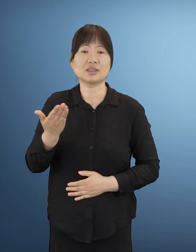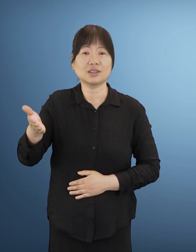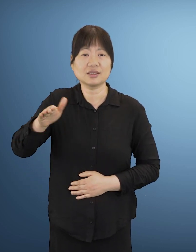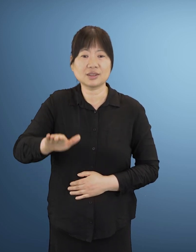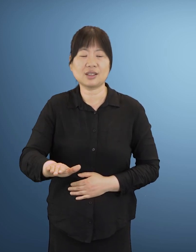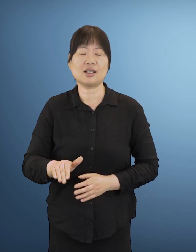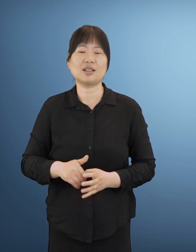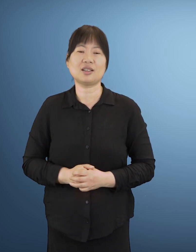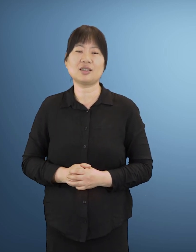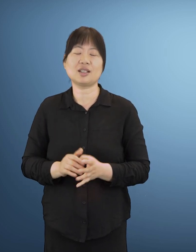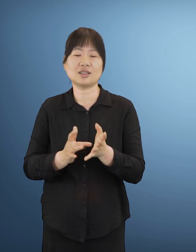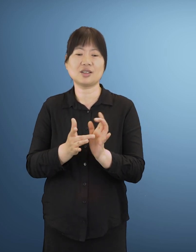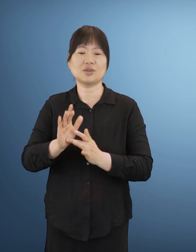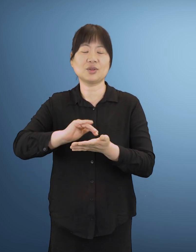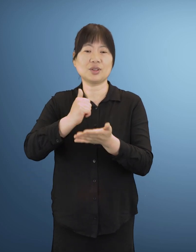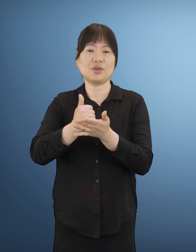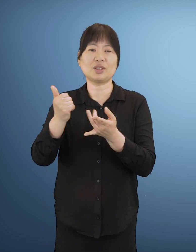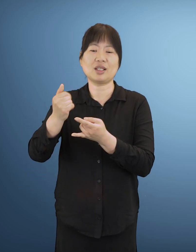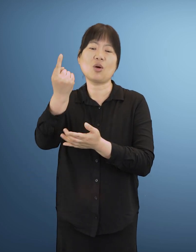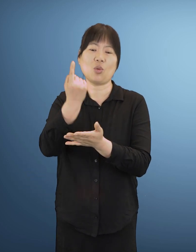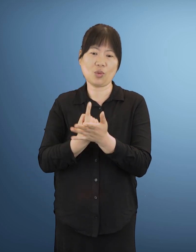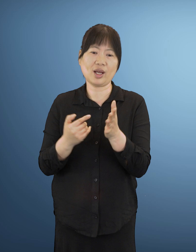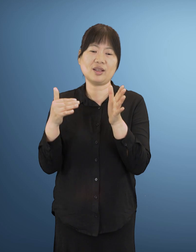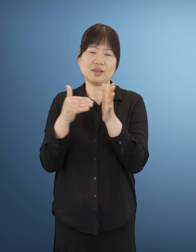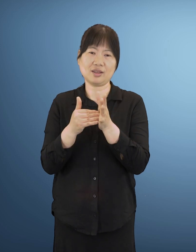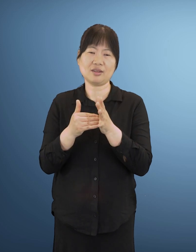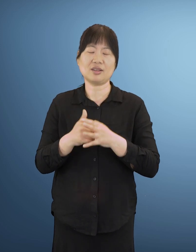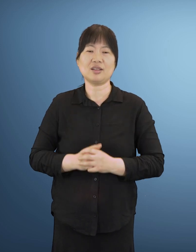그런데 예수 그리스도께서 오셔서